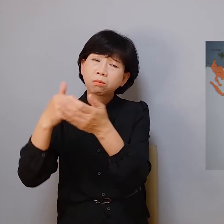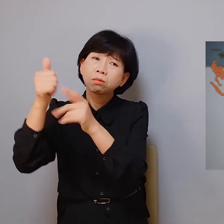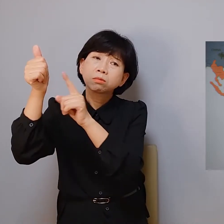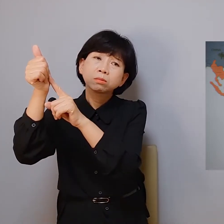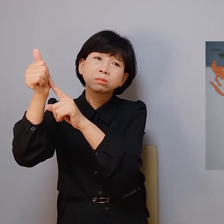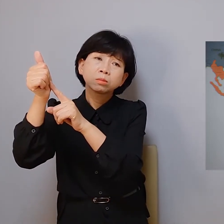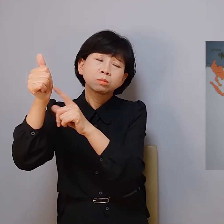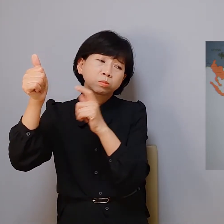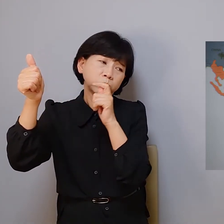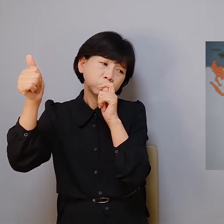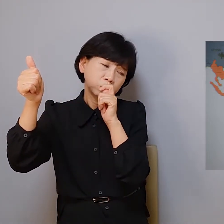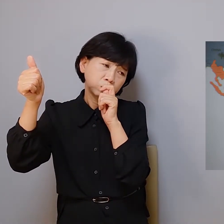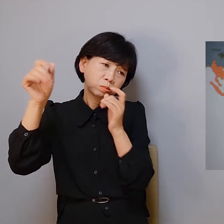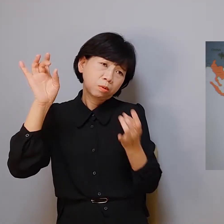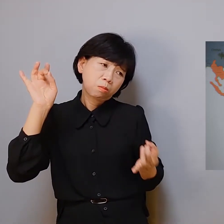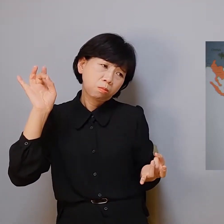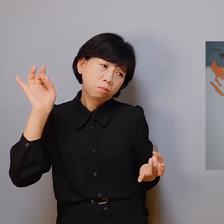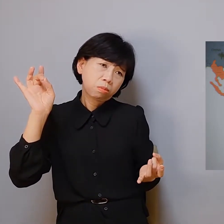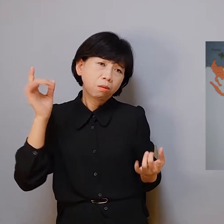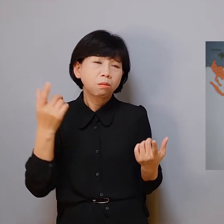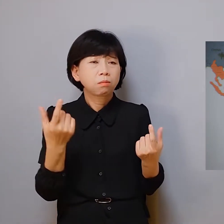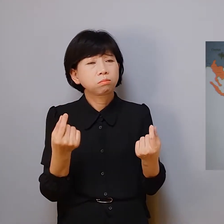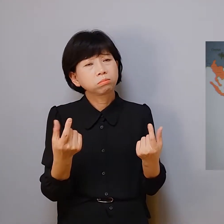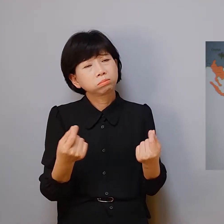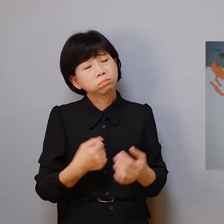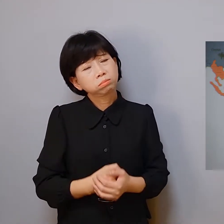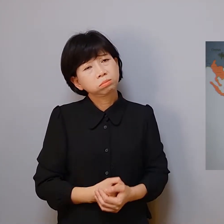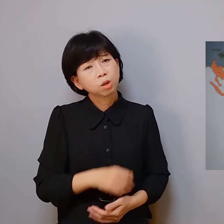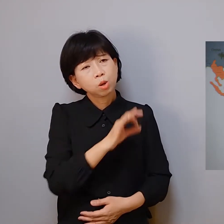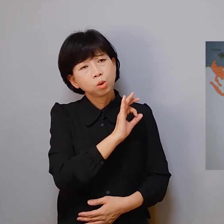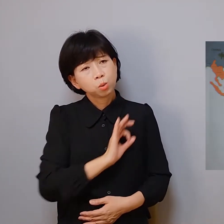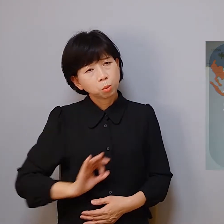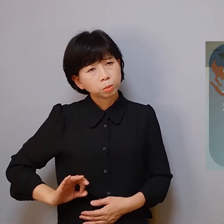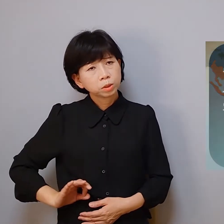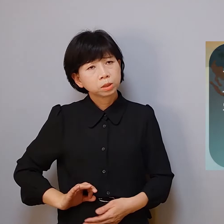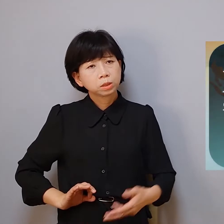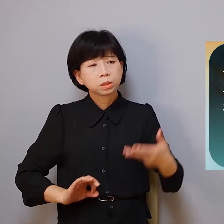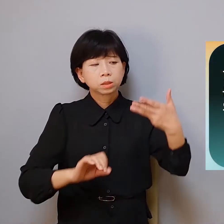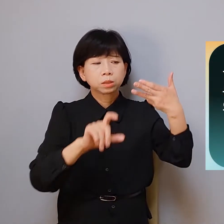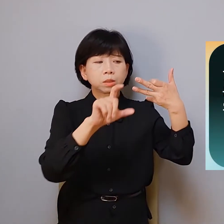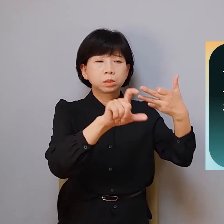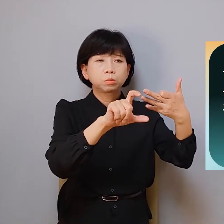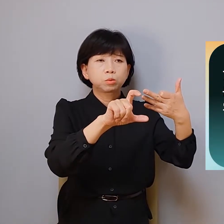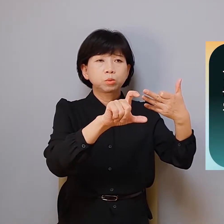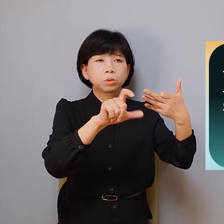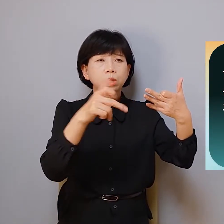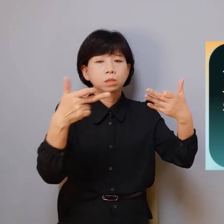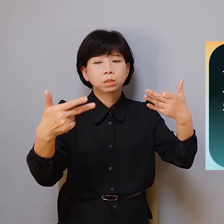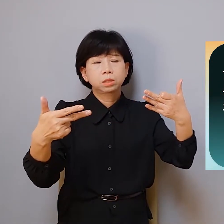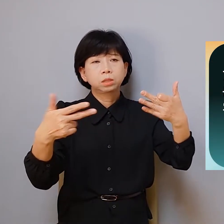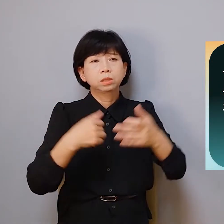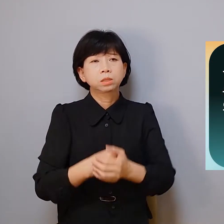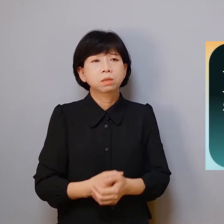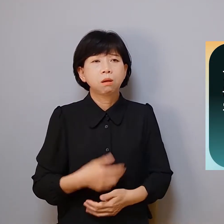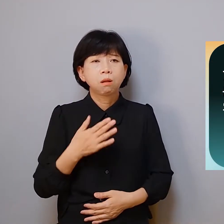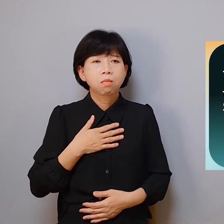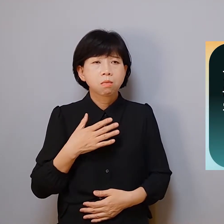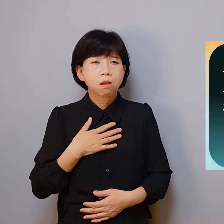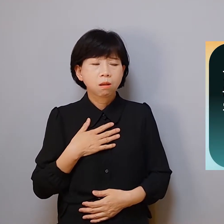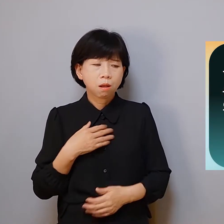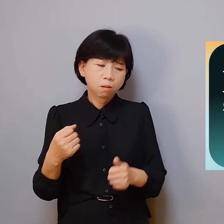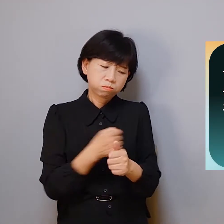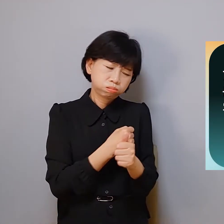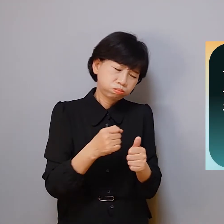하나님은 침묵하시는 것 같습니다. 욥기 19장 7절 말씀에 보니 내가 폭행을